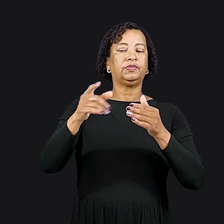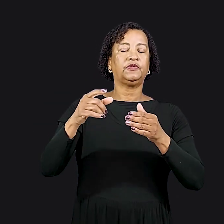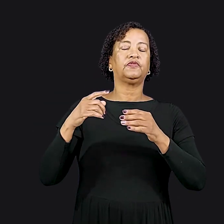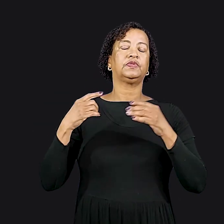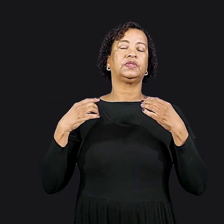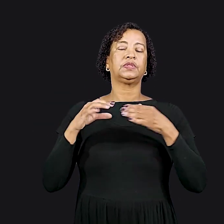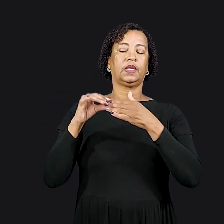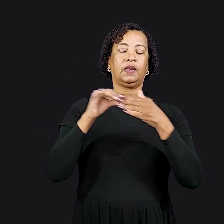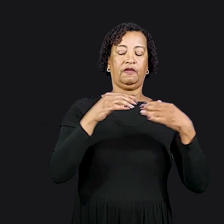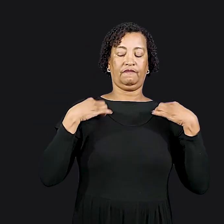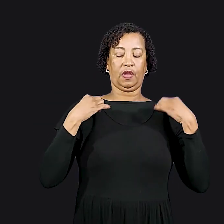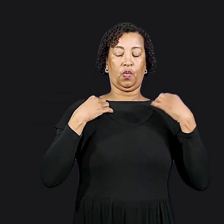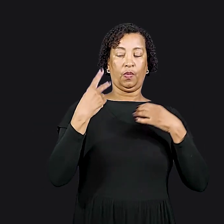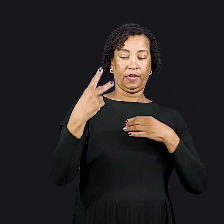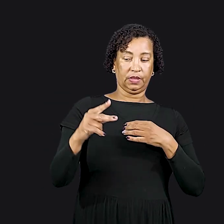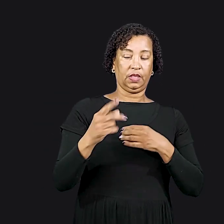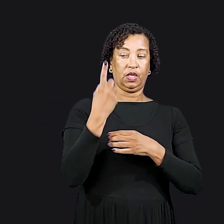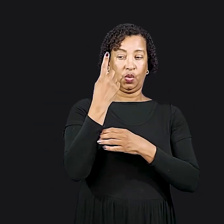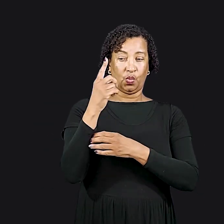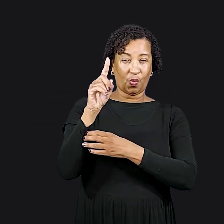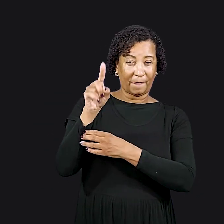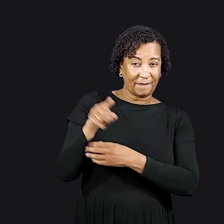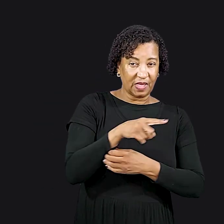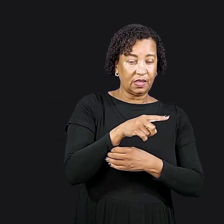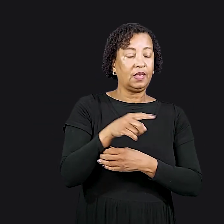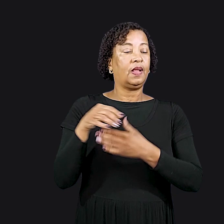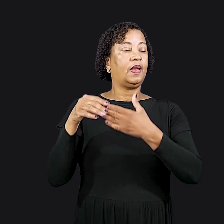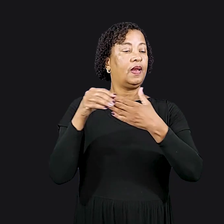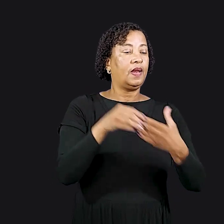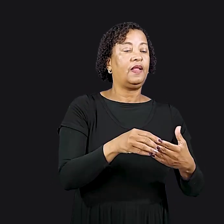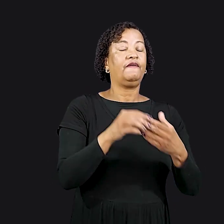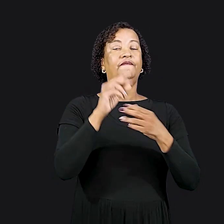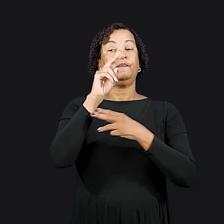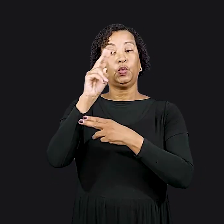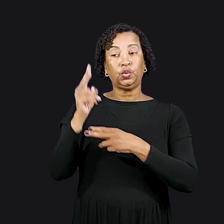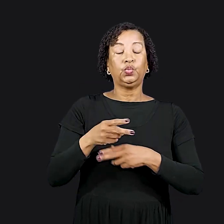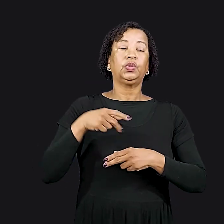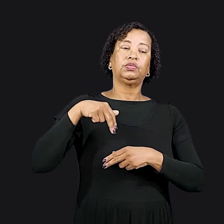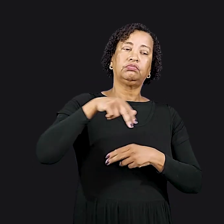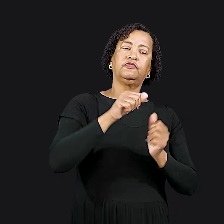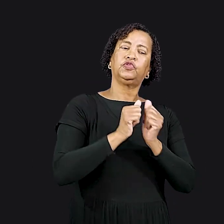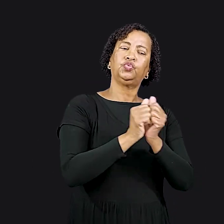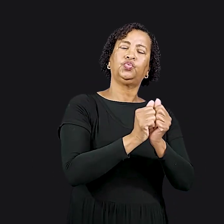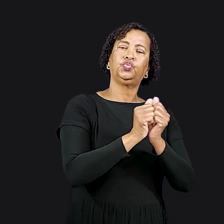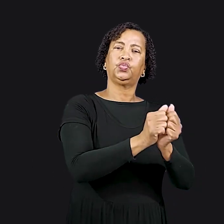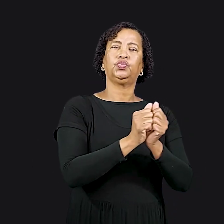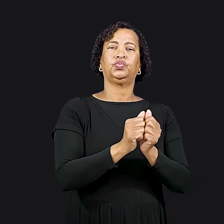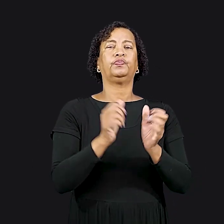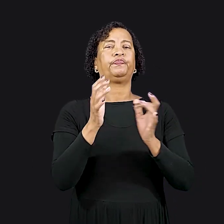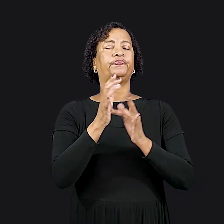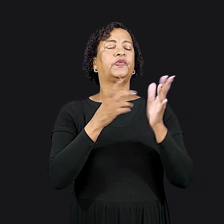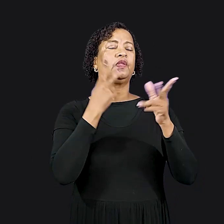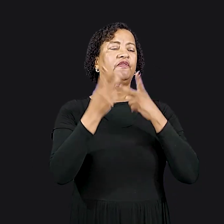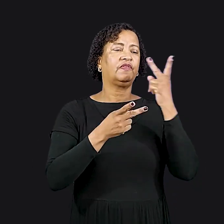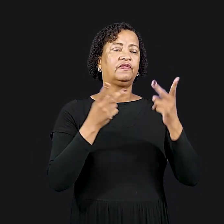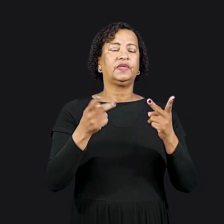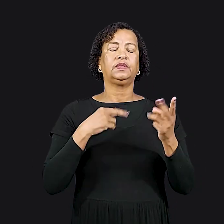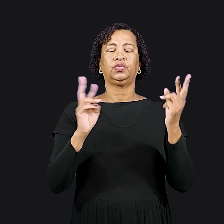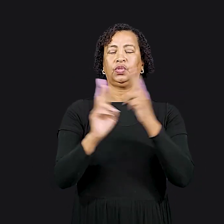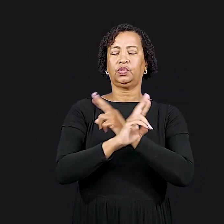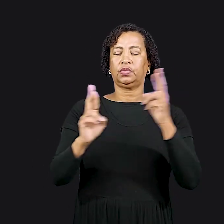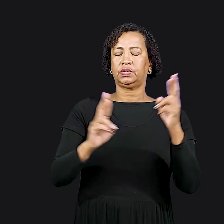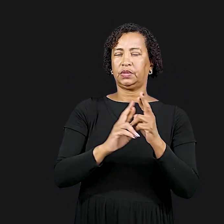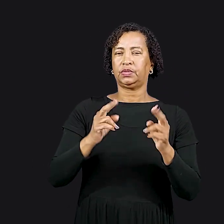dele por 1 milha, leve por 2. A questão não era fazer ou não fazer guerra. Jesus estava falando que nos